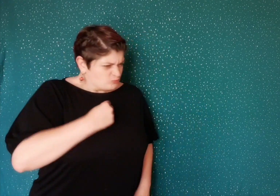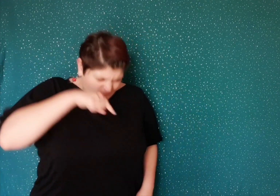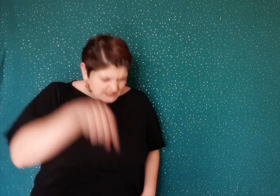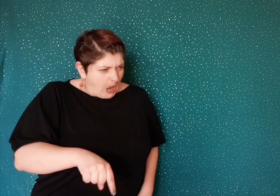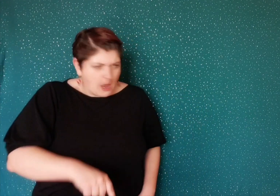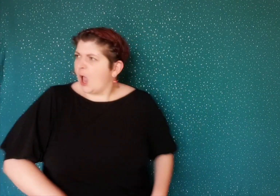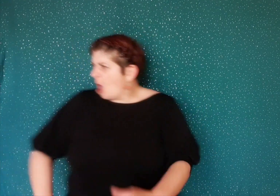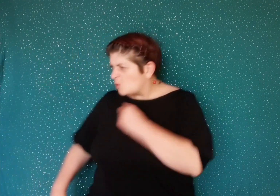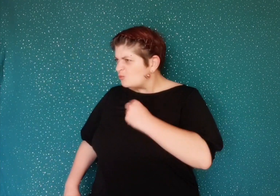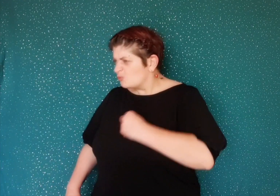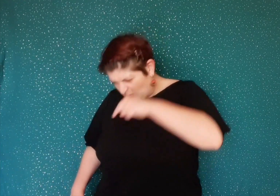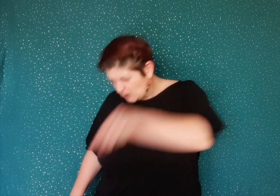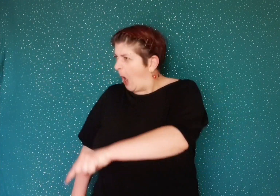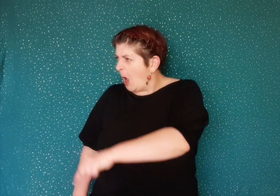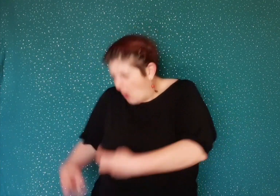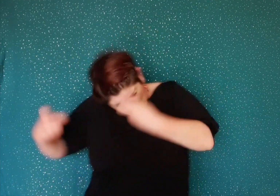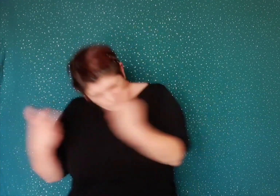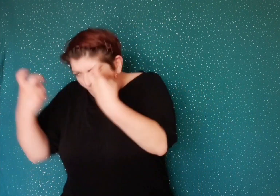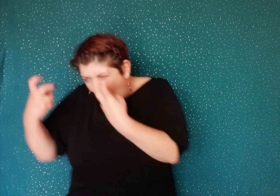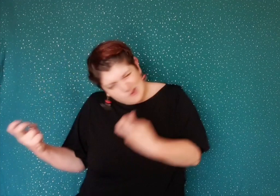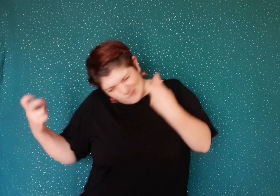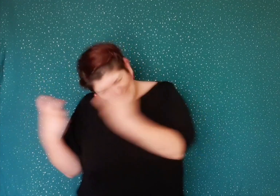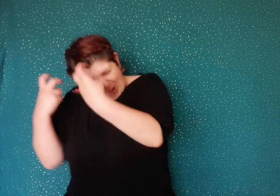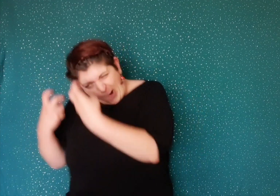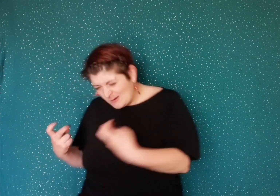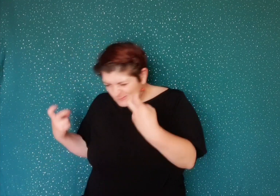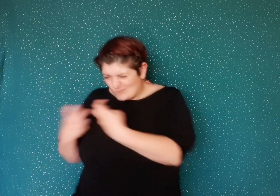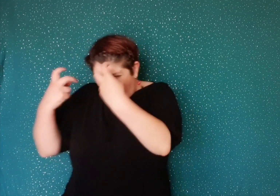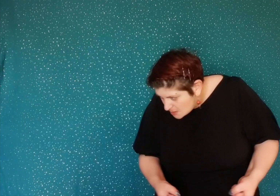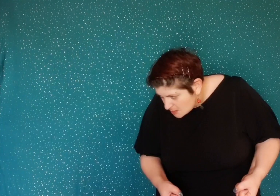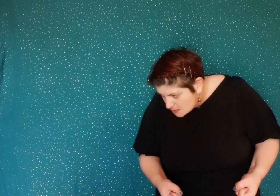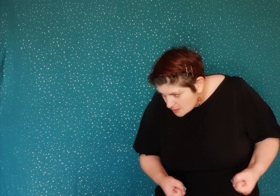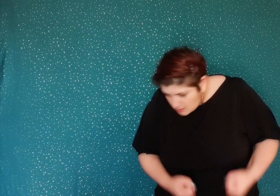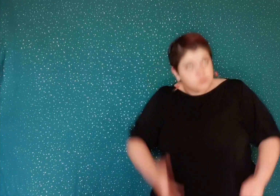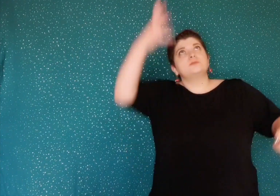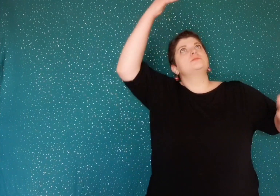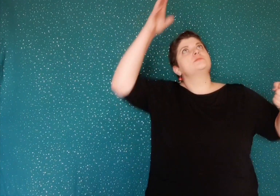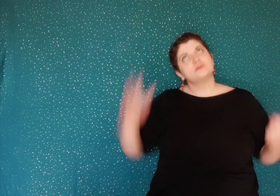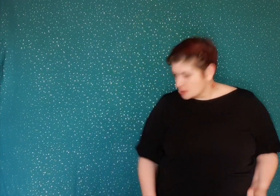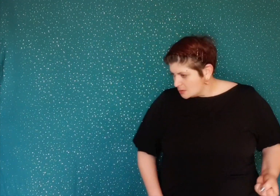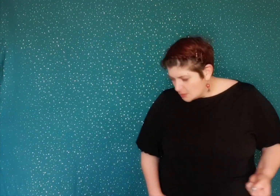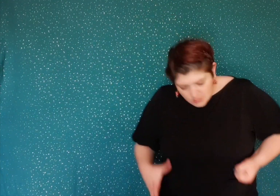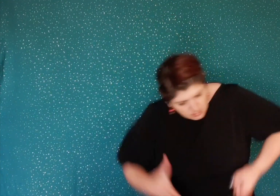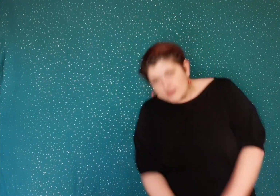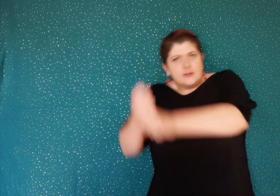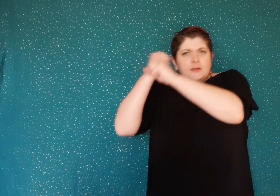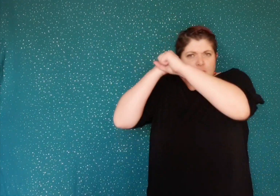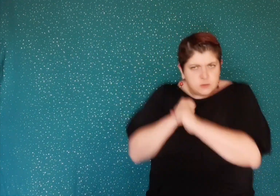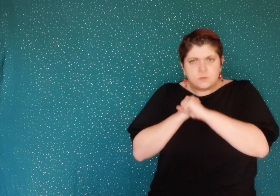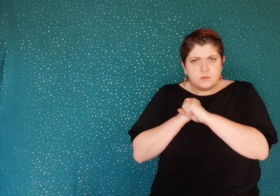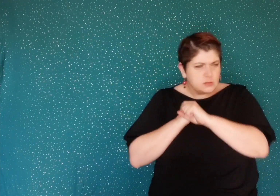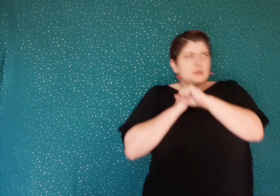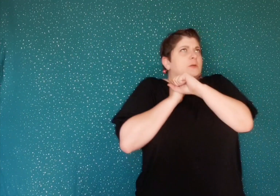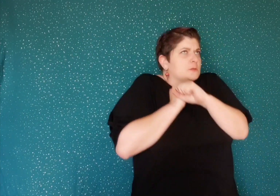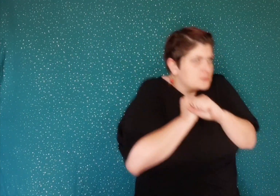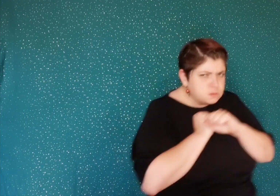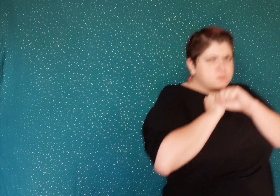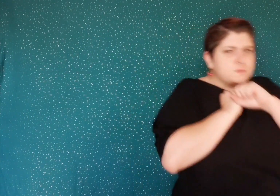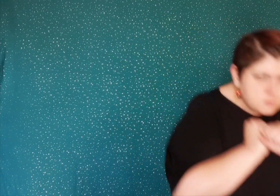pelotes rouges les plus savoureuses. Alors, elle prit son sac et